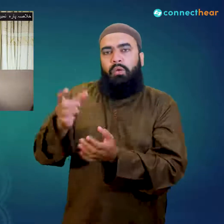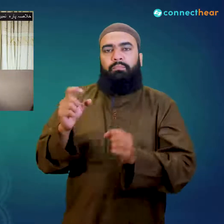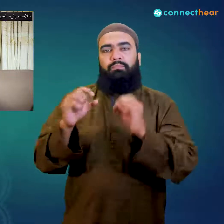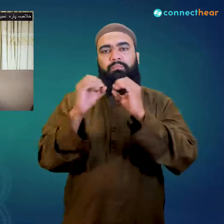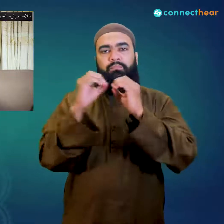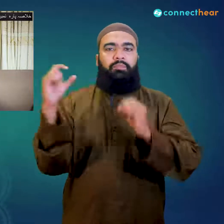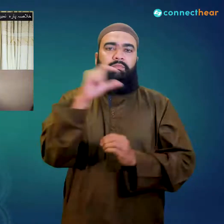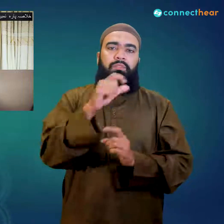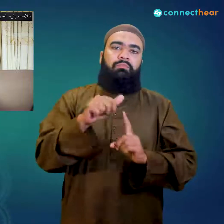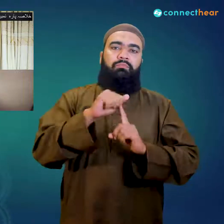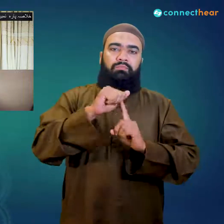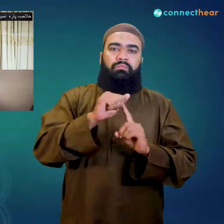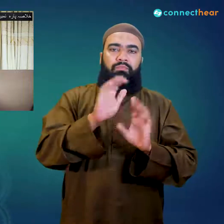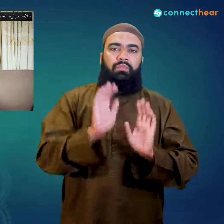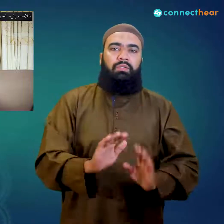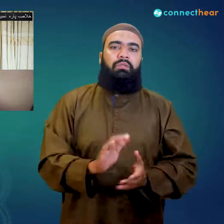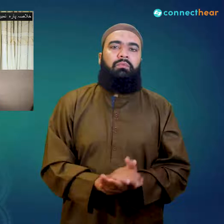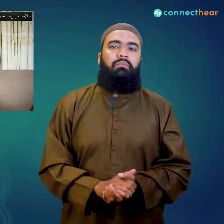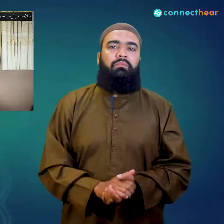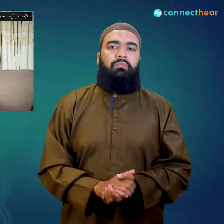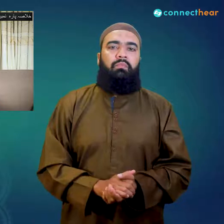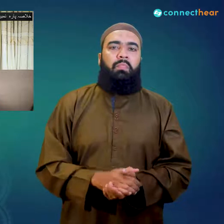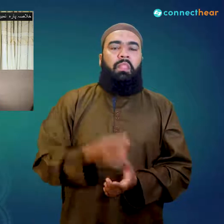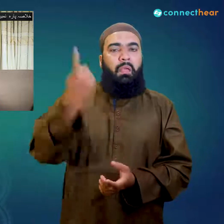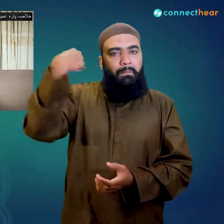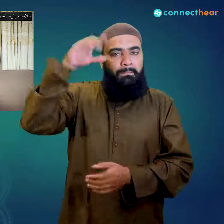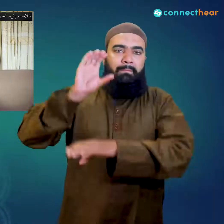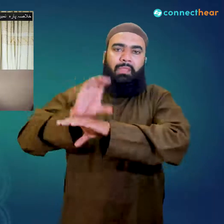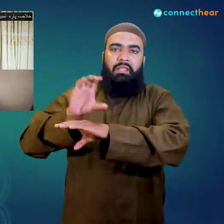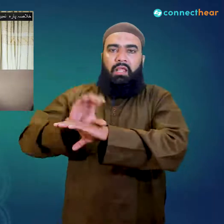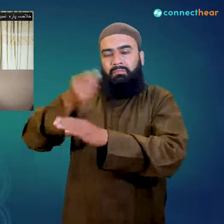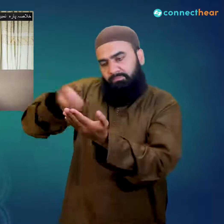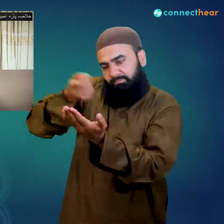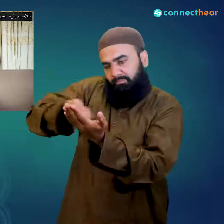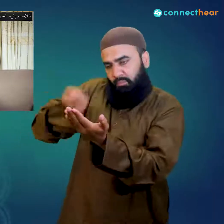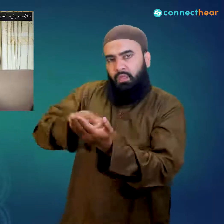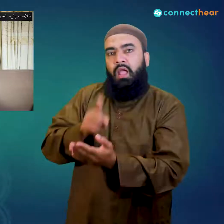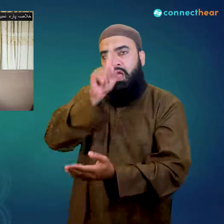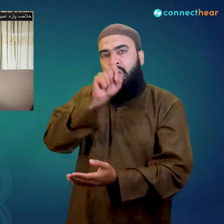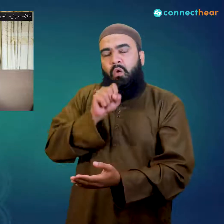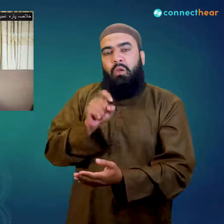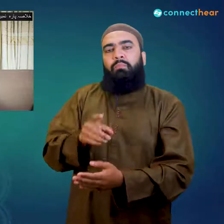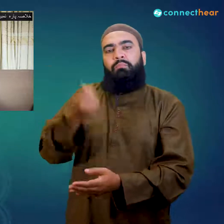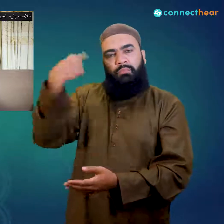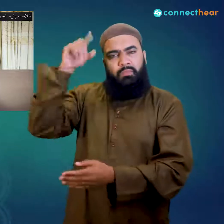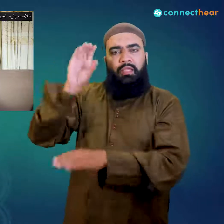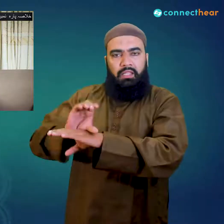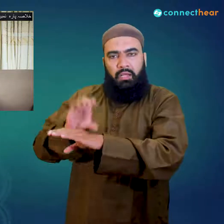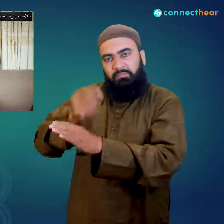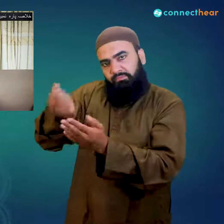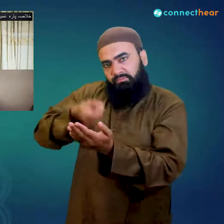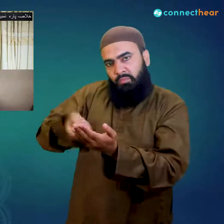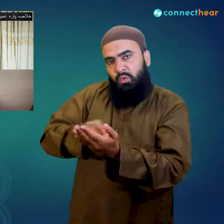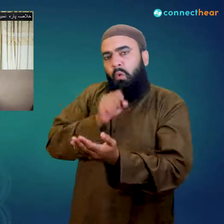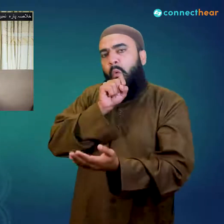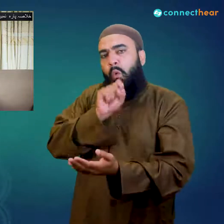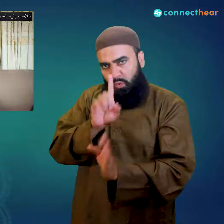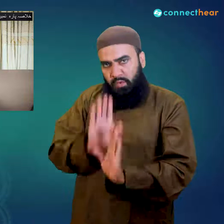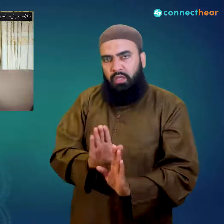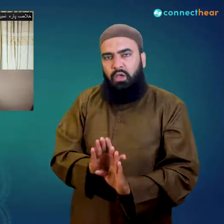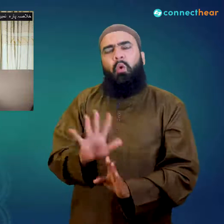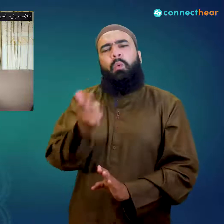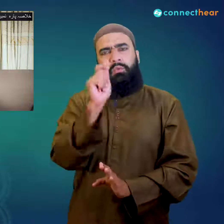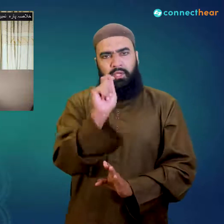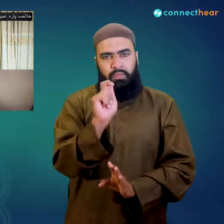کی جائے گی۔ حدیث مبارکہ میں مسلمانوں کو ہدایت دی گئی کہ اور جتنے بھی کام ہیں وہ بسم اللہ